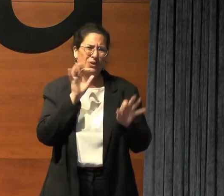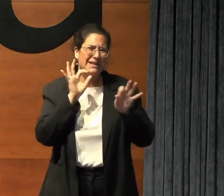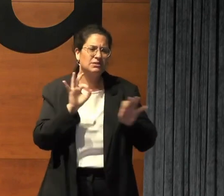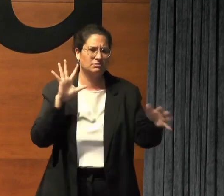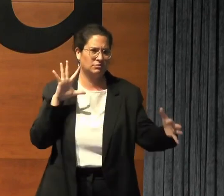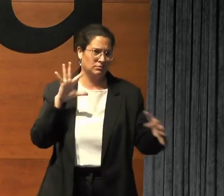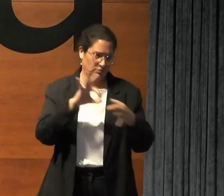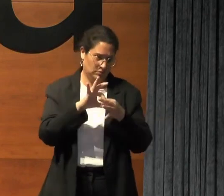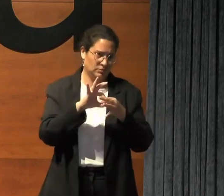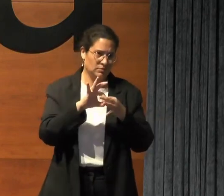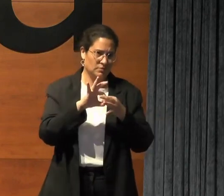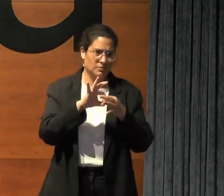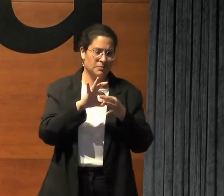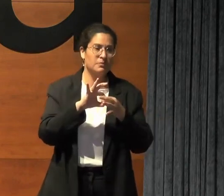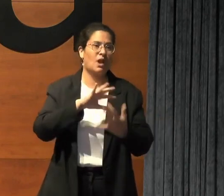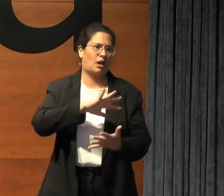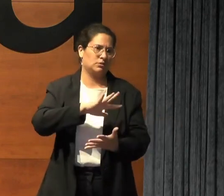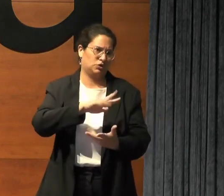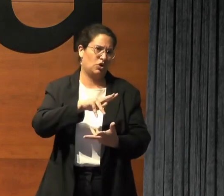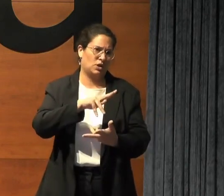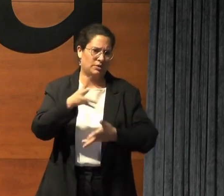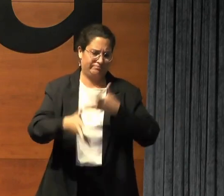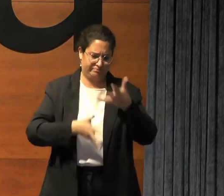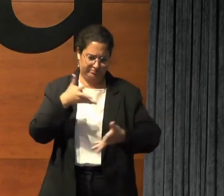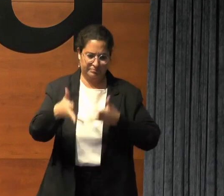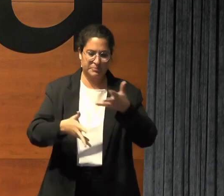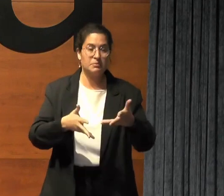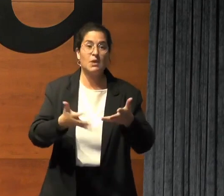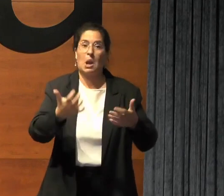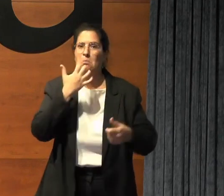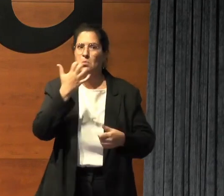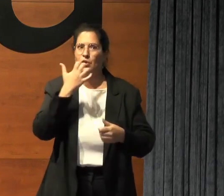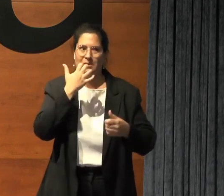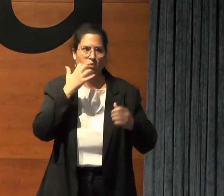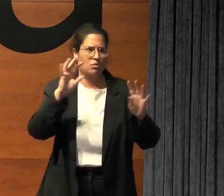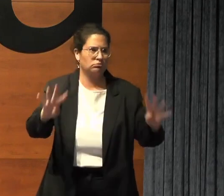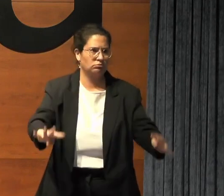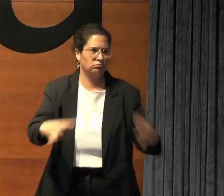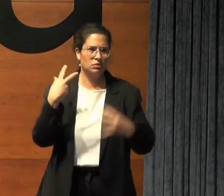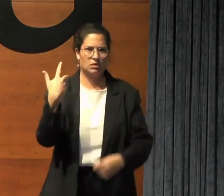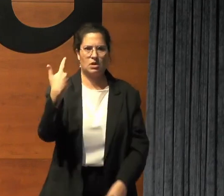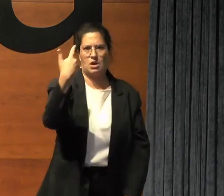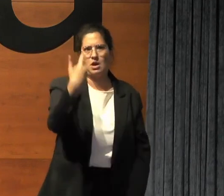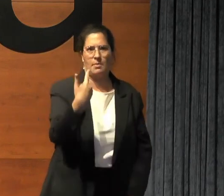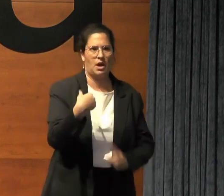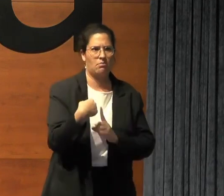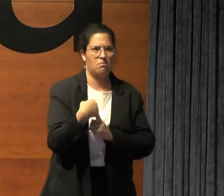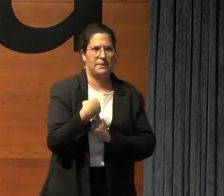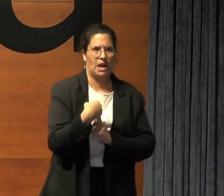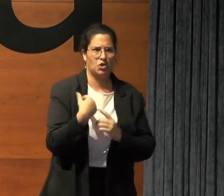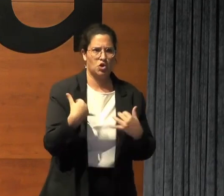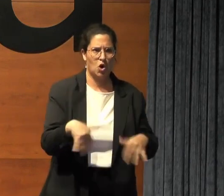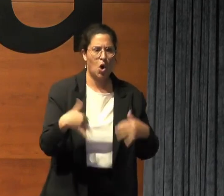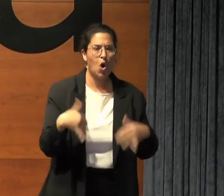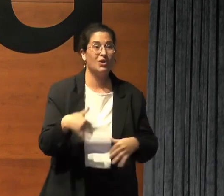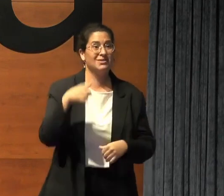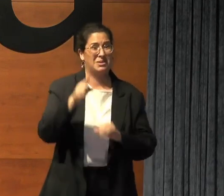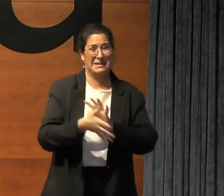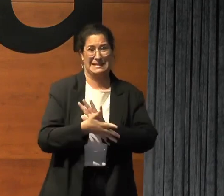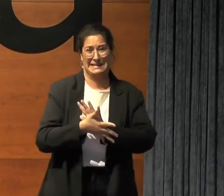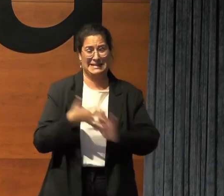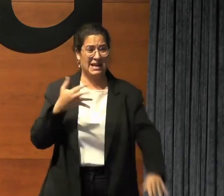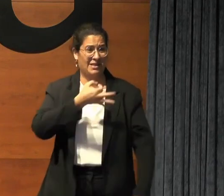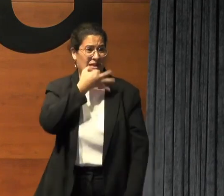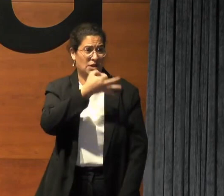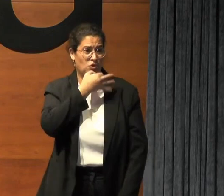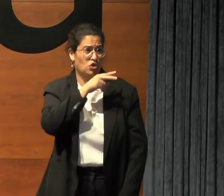de la situación, que hasta ese momento no se había dado. El contenido que se tiene que interpretar, siendo además